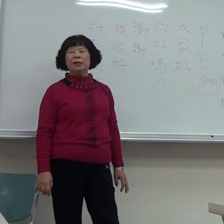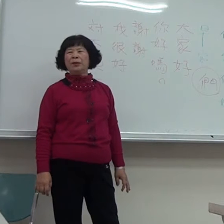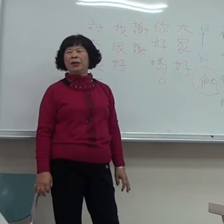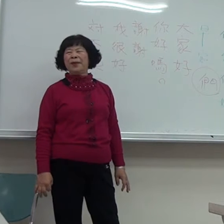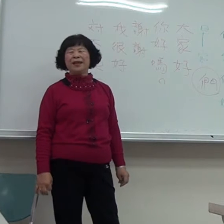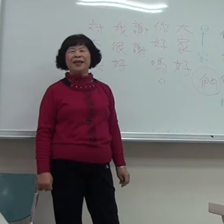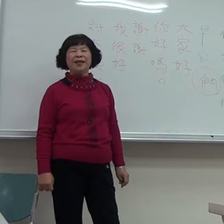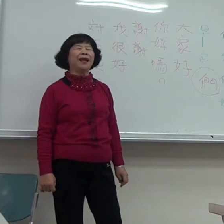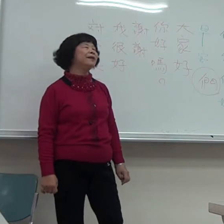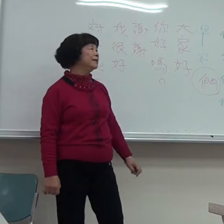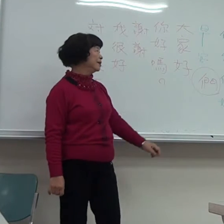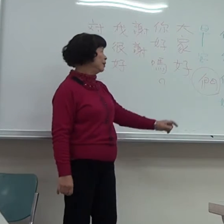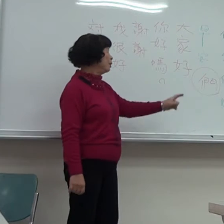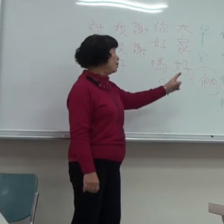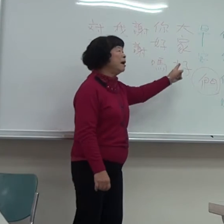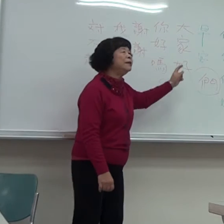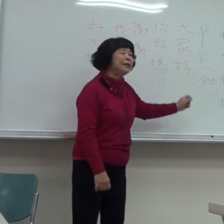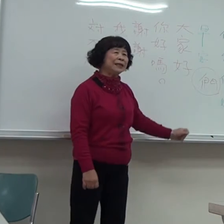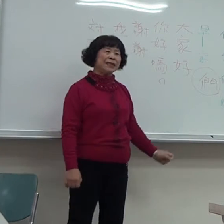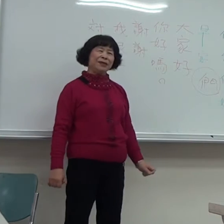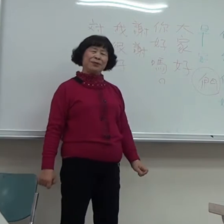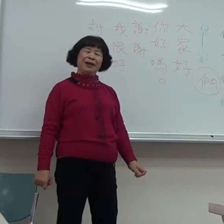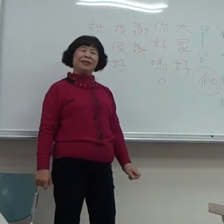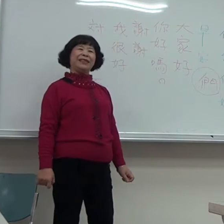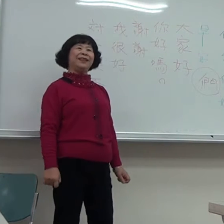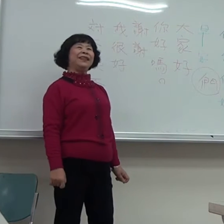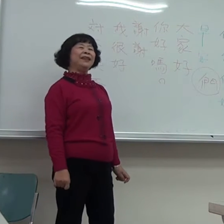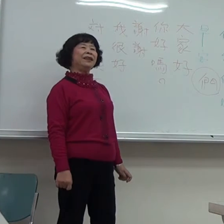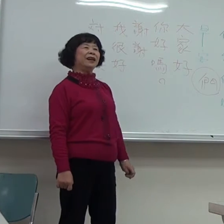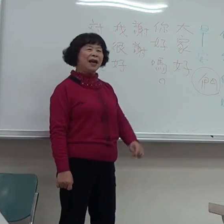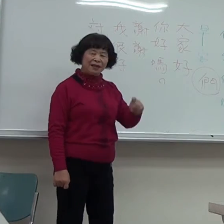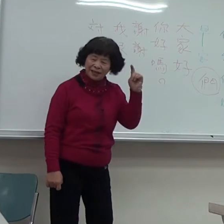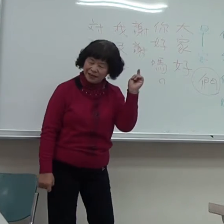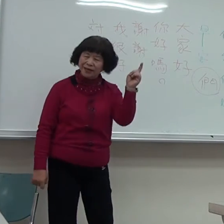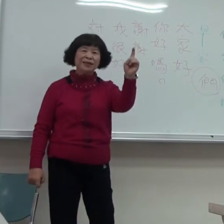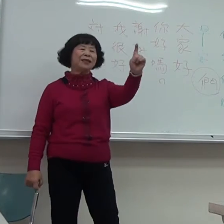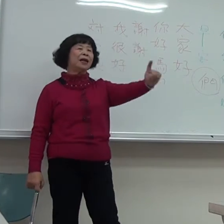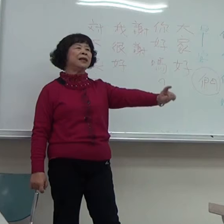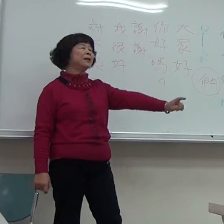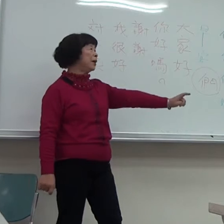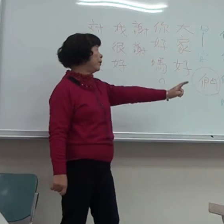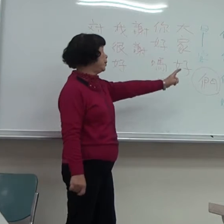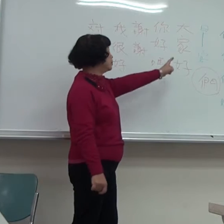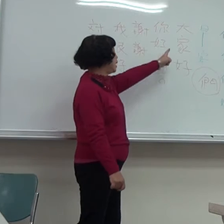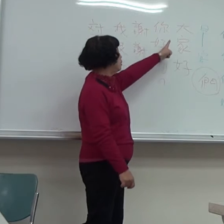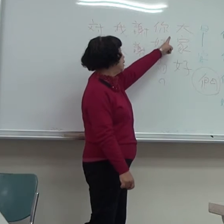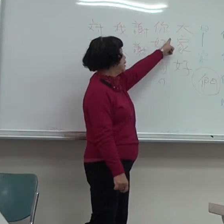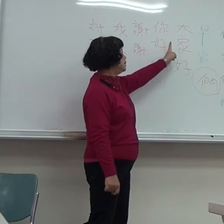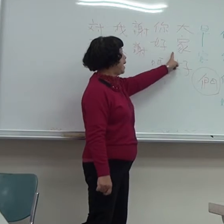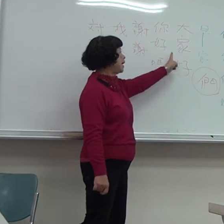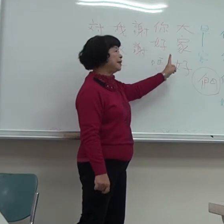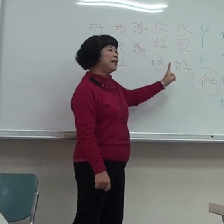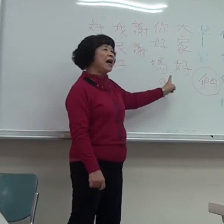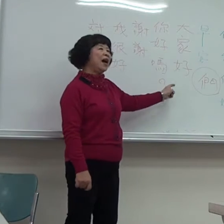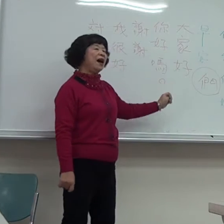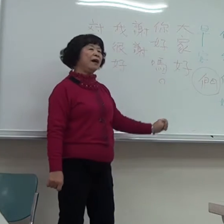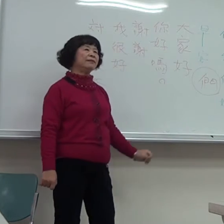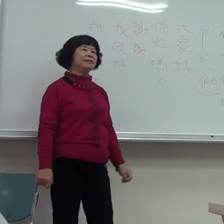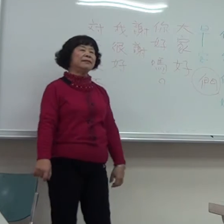语都没给你。我们要记几个比较简单的，啊，也是日常常常会用到。大家好，